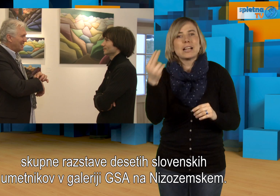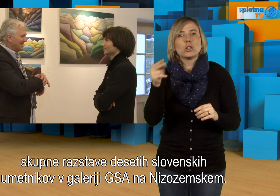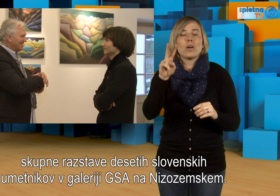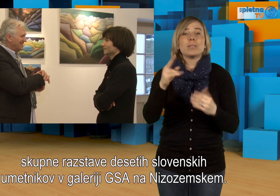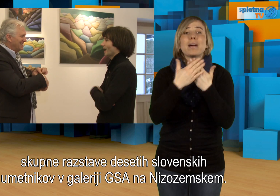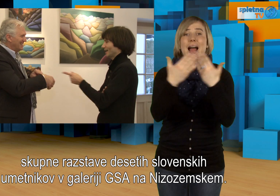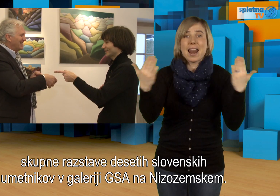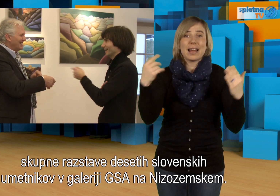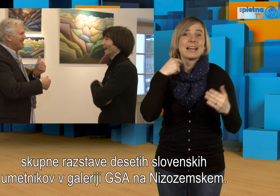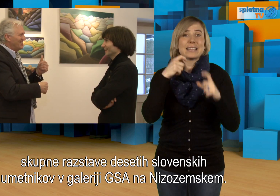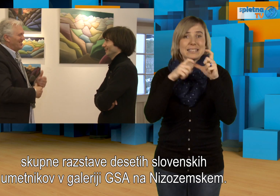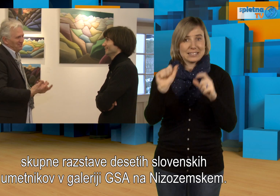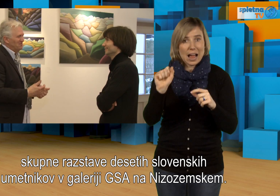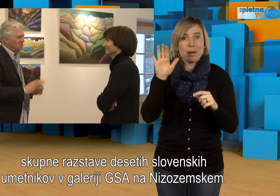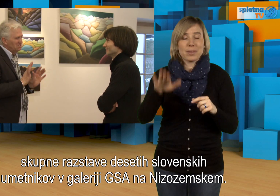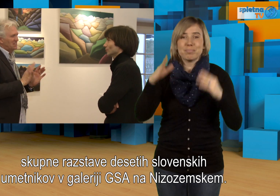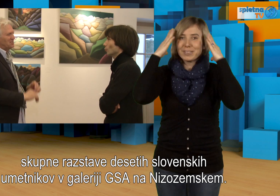GSA na Nizozemskem.